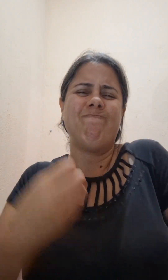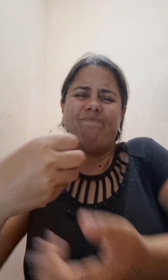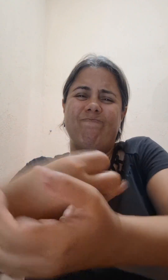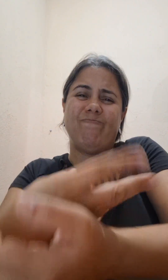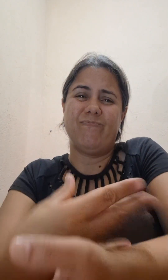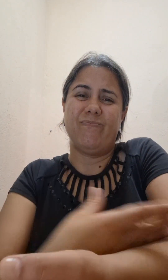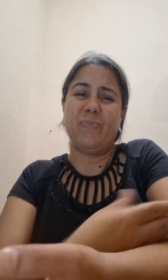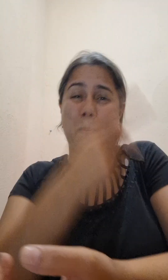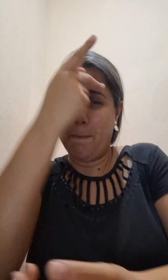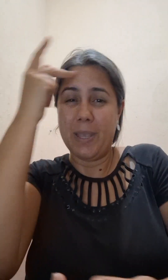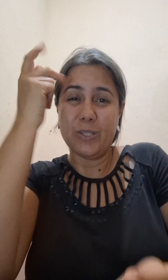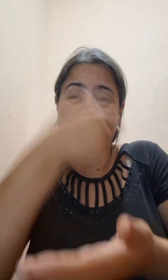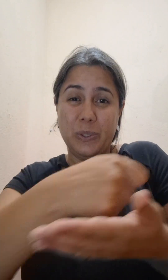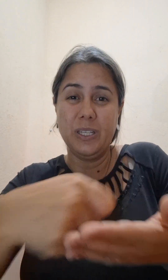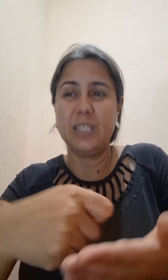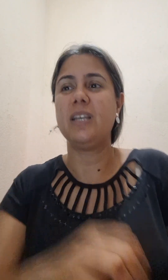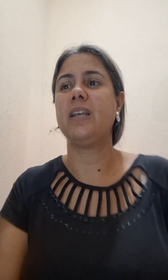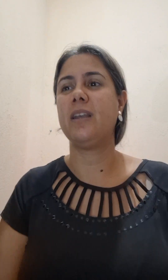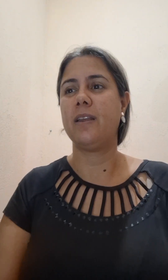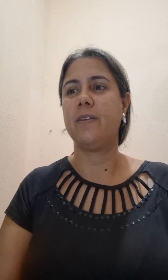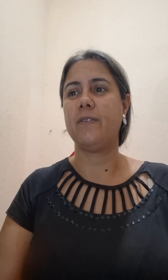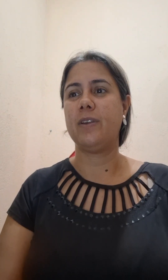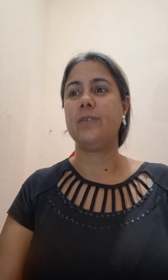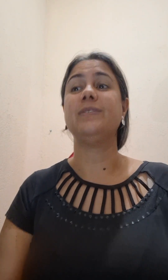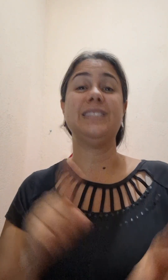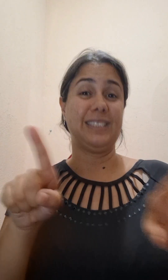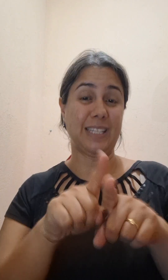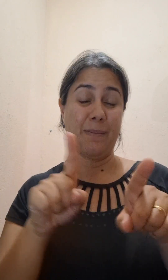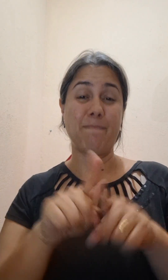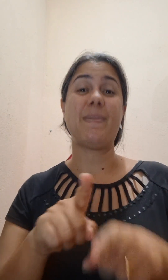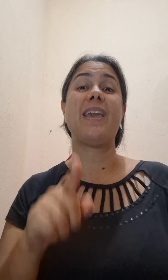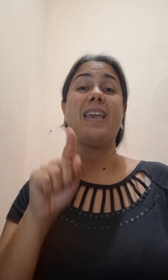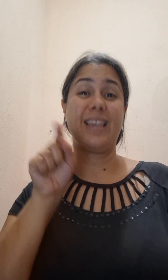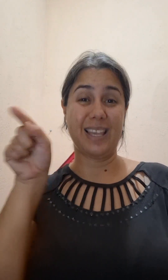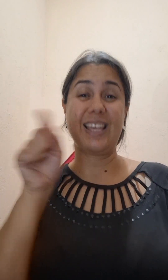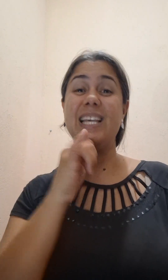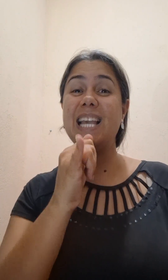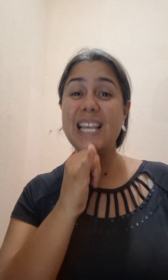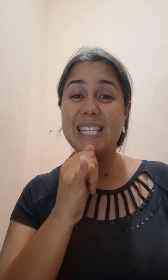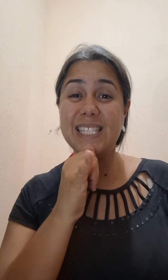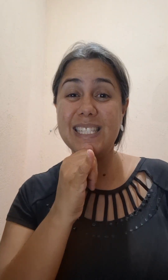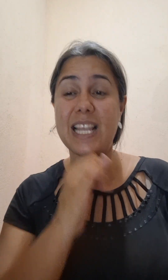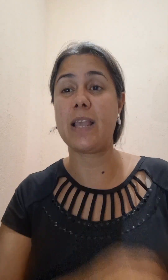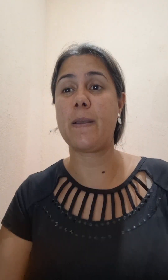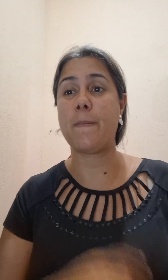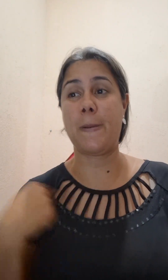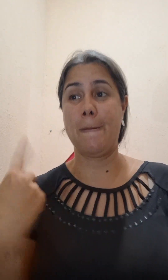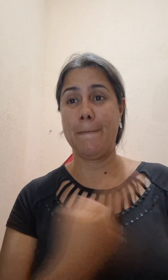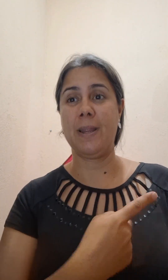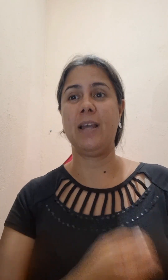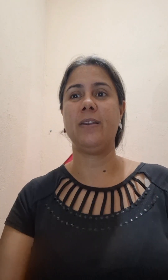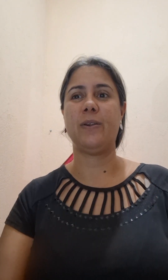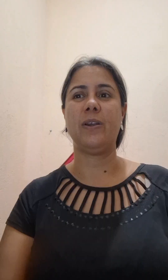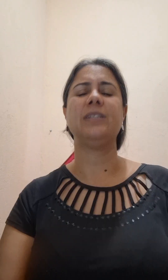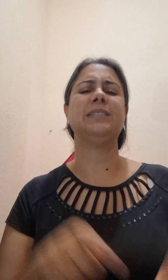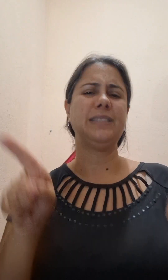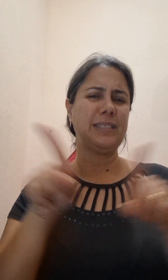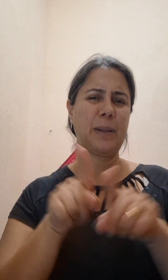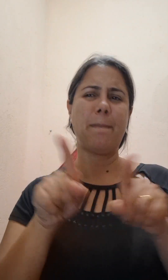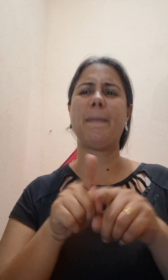salmista. E também é um exemplo para nós, que nós também possamos adorar